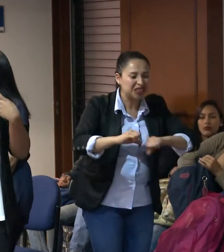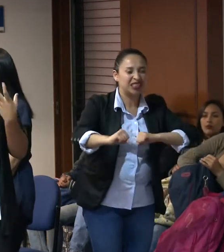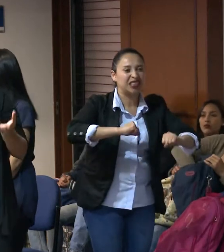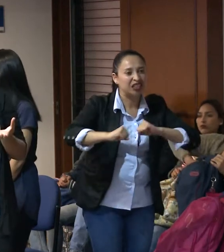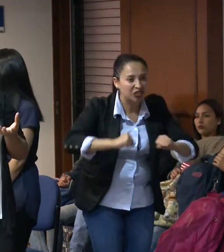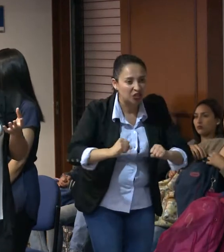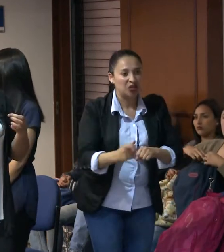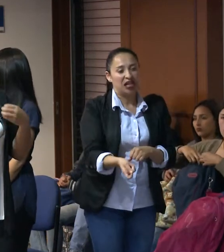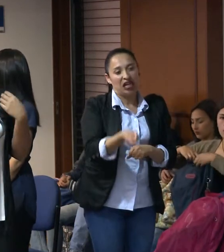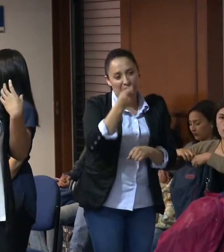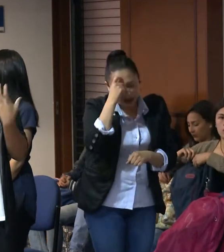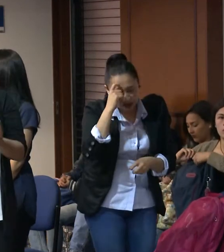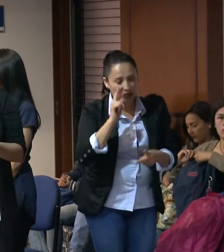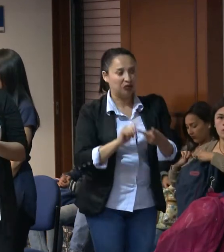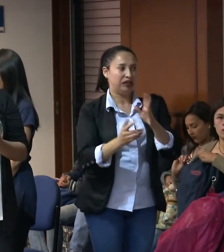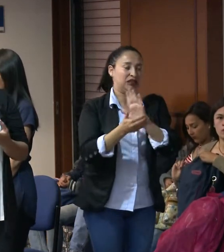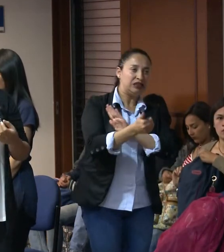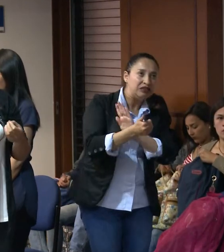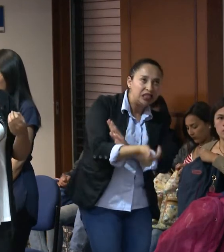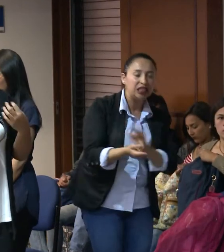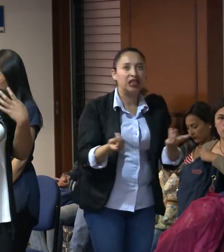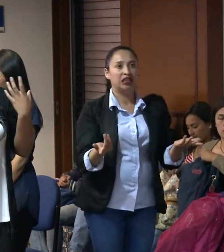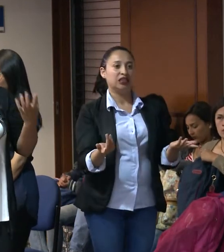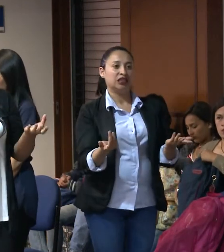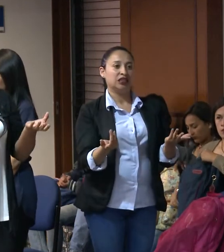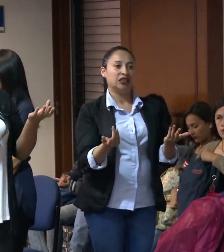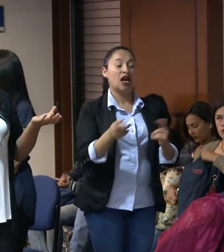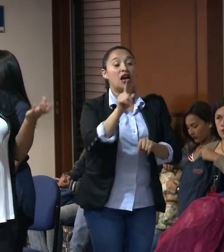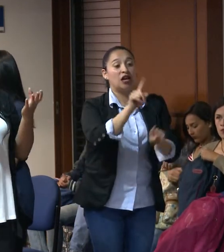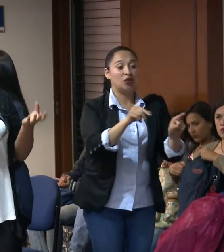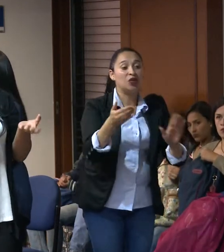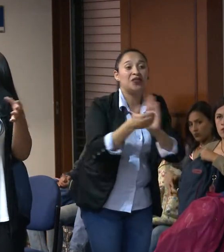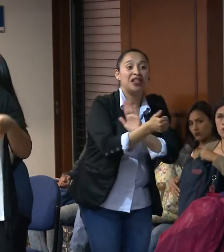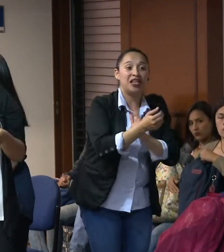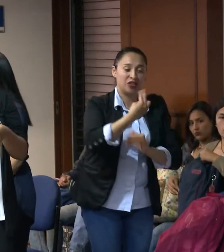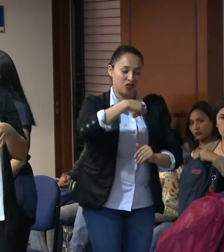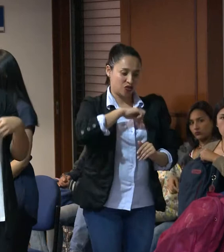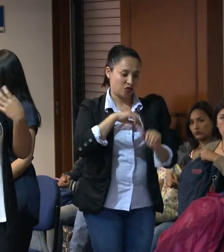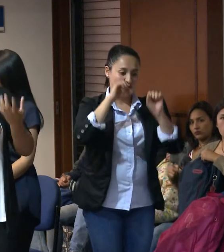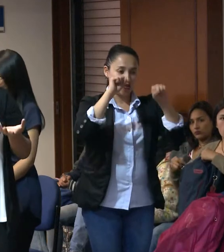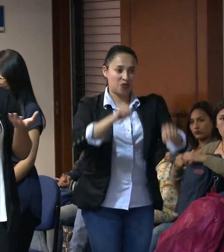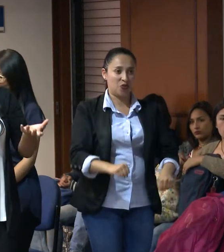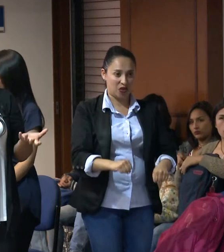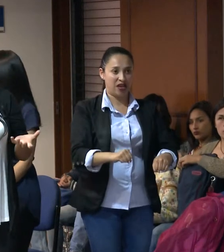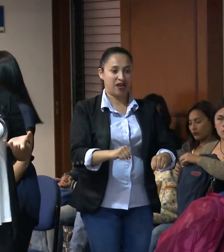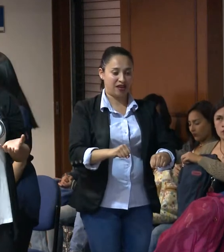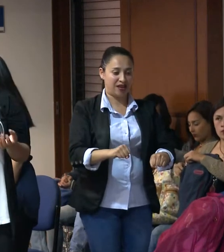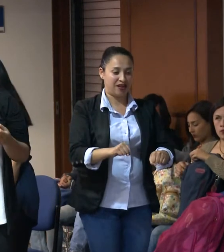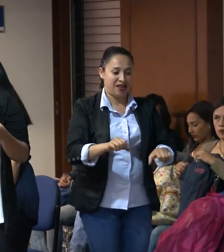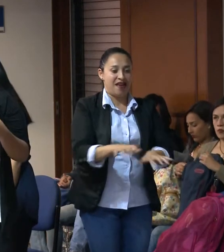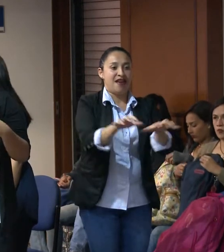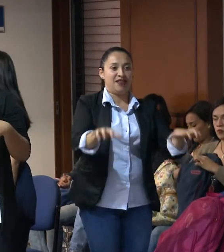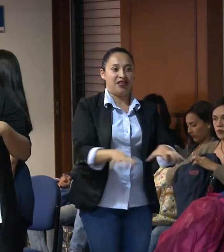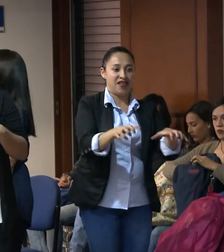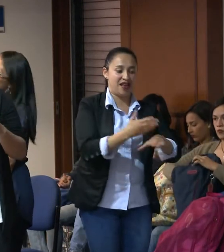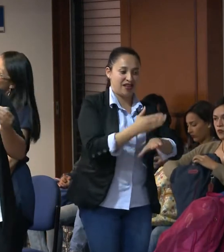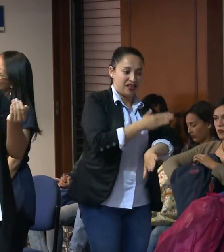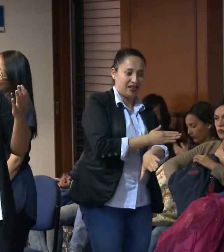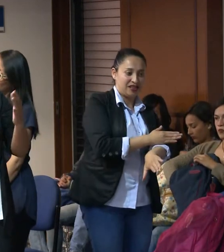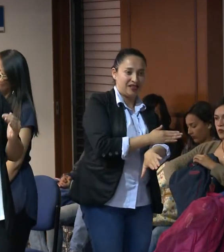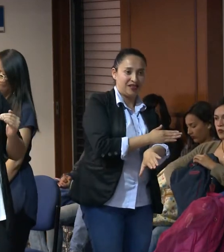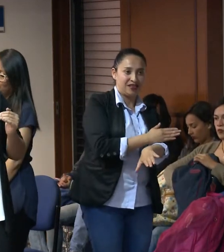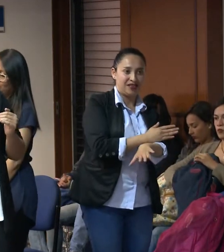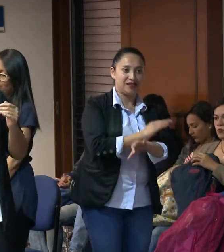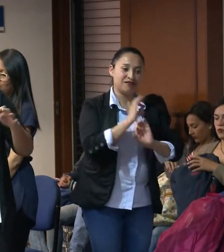acciones, en la memoria, en las habilidades o en las habilidades que tenemos como para prepararnos para esas actividades. Entonces,